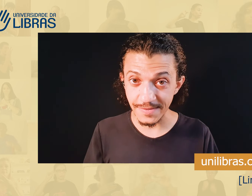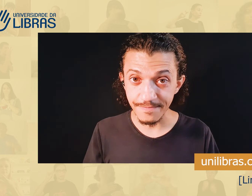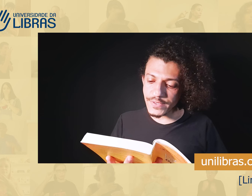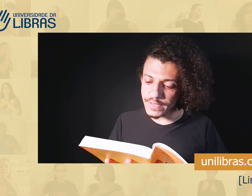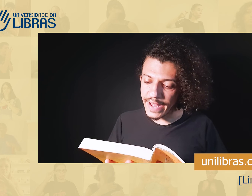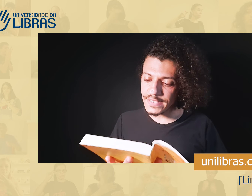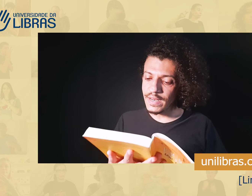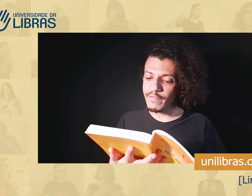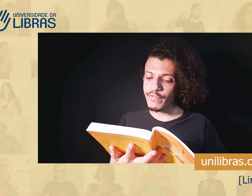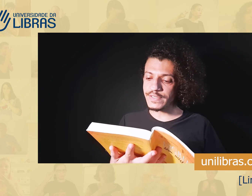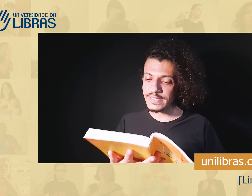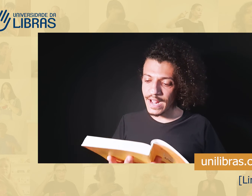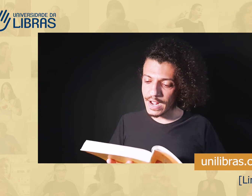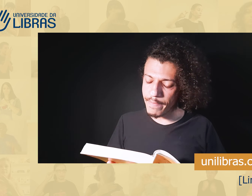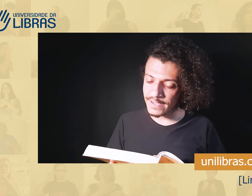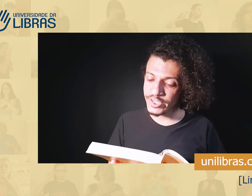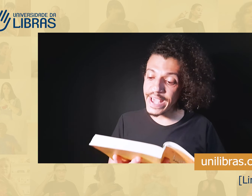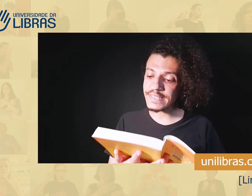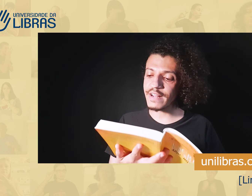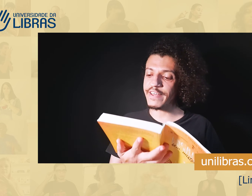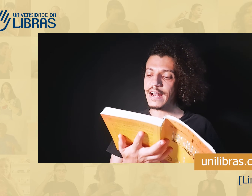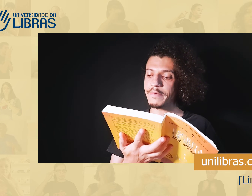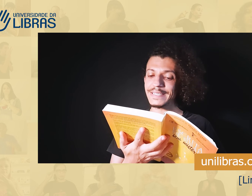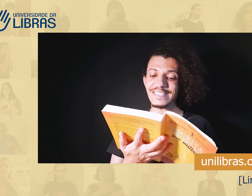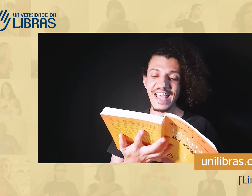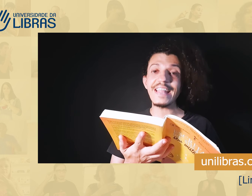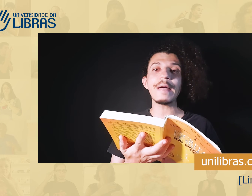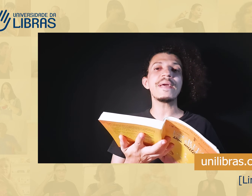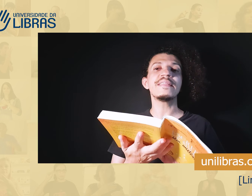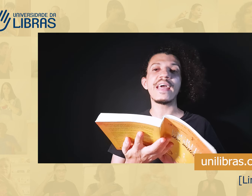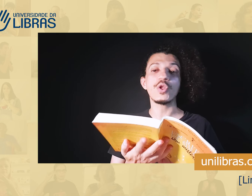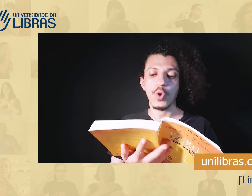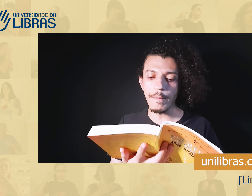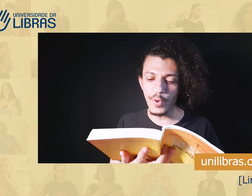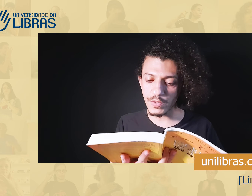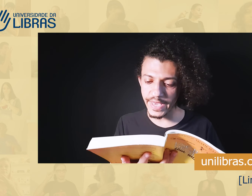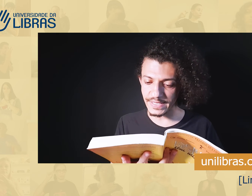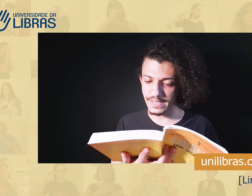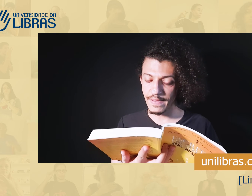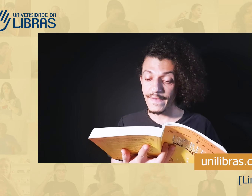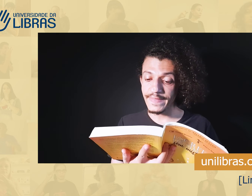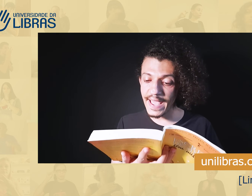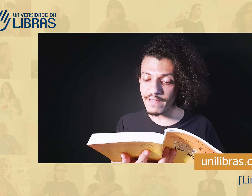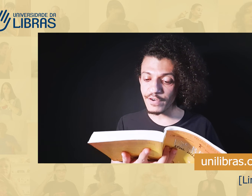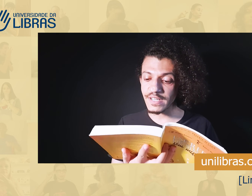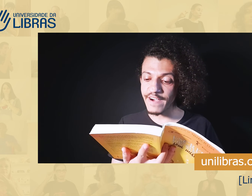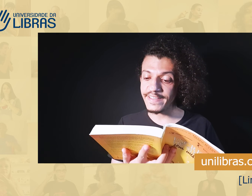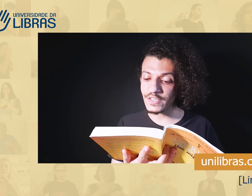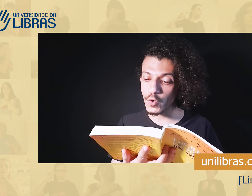Ao estudar esse livro, você será capaz de escrever a Libras sem depender do português. Nele você vai